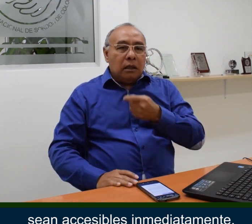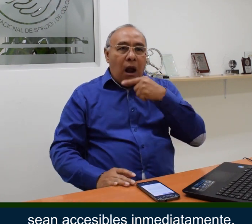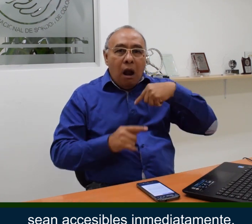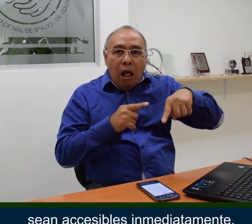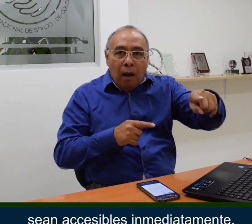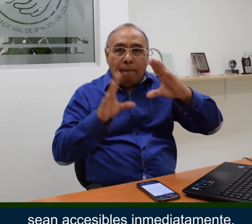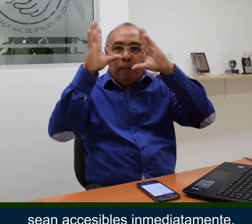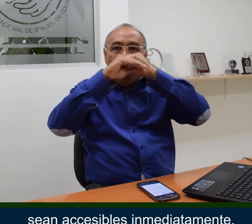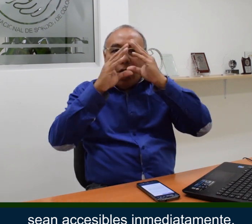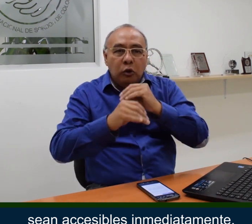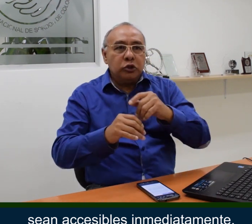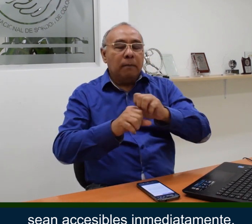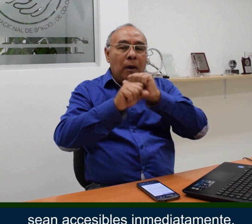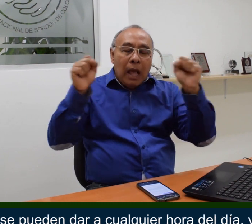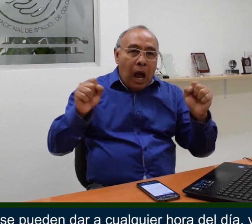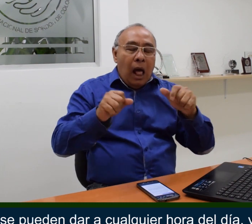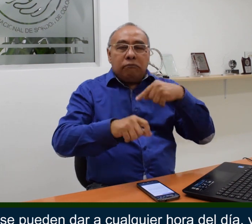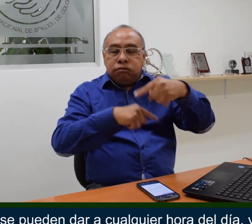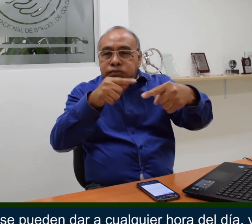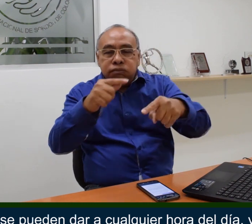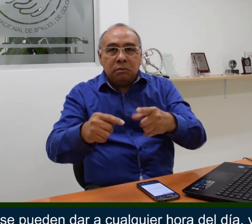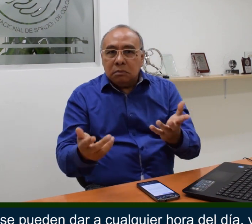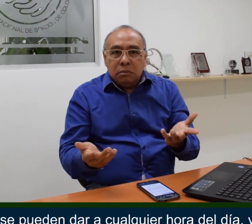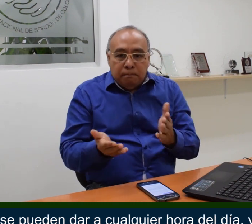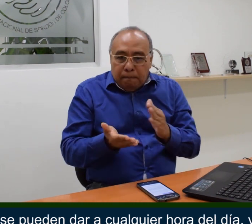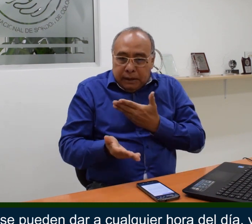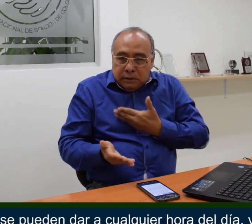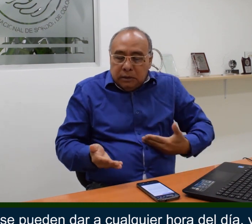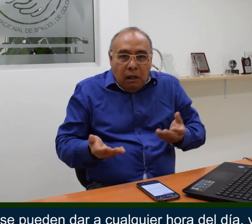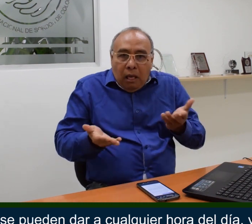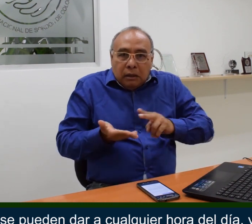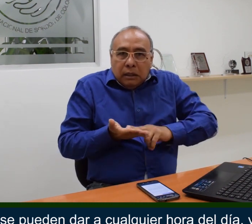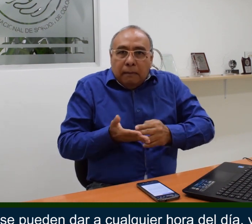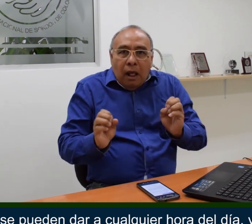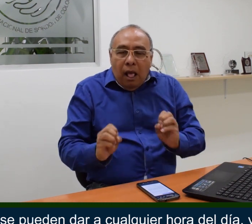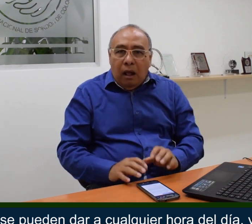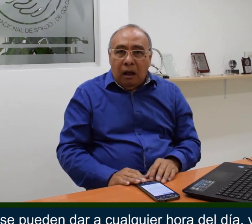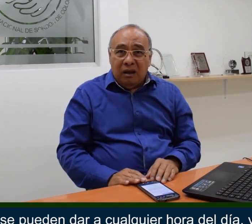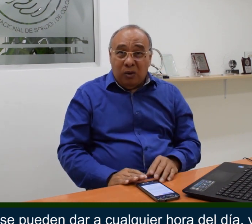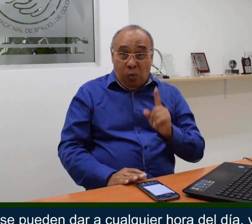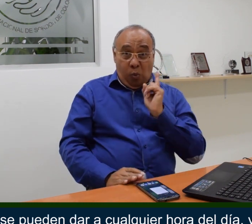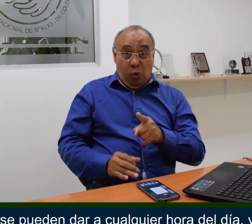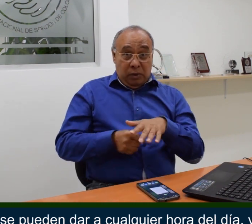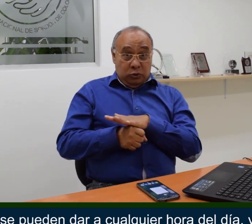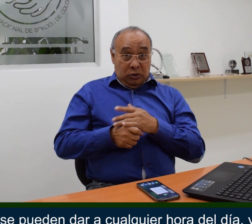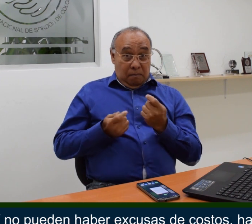van a ser constantes y se puede dar a cualquier hora del día. y el presidente no puede seguir saliendo